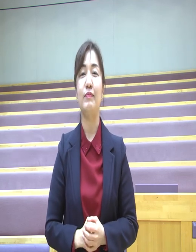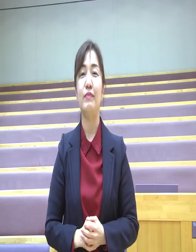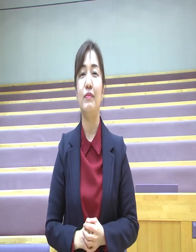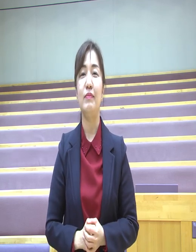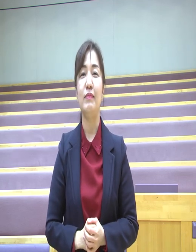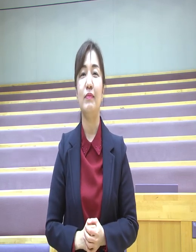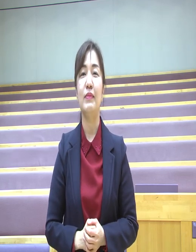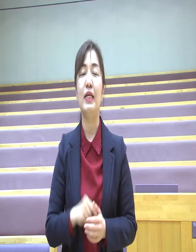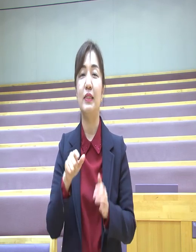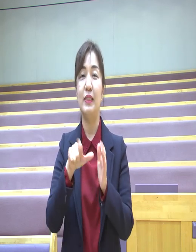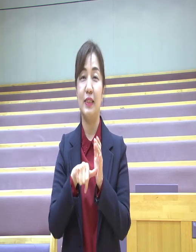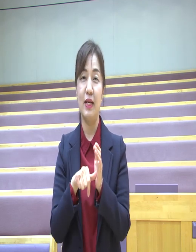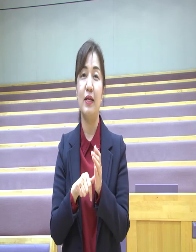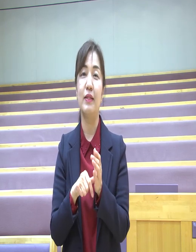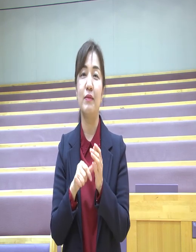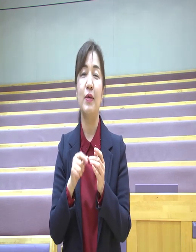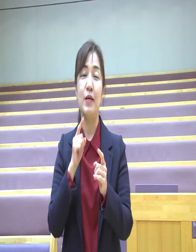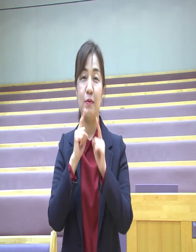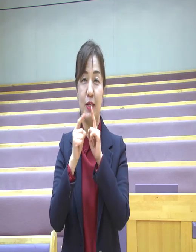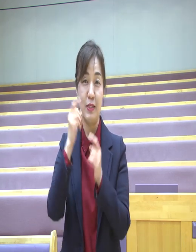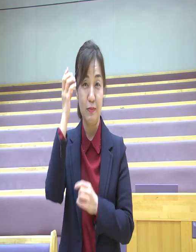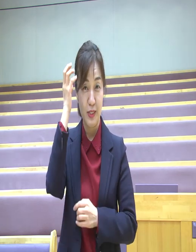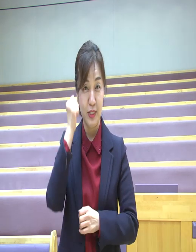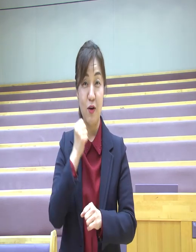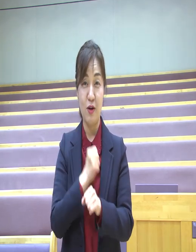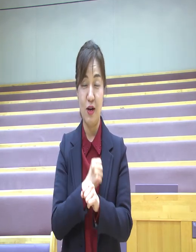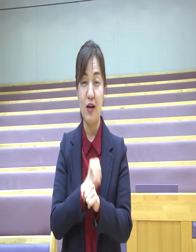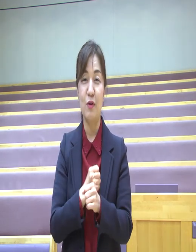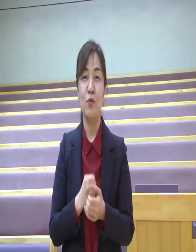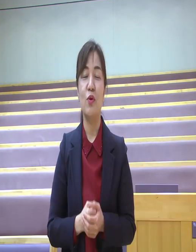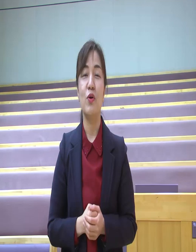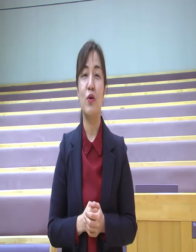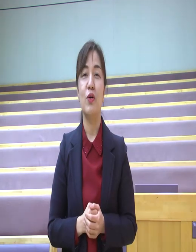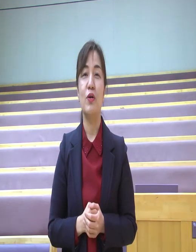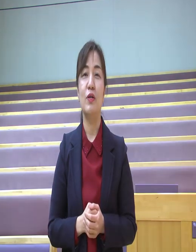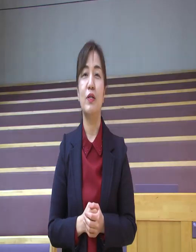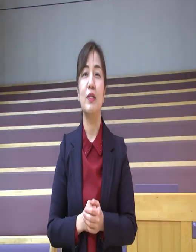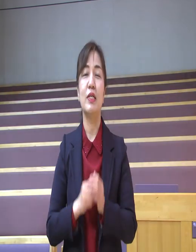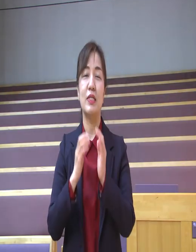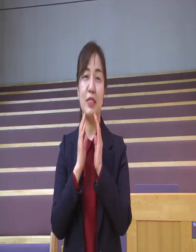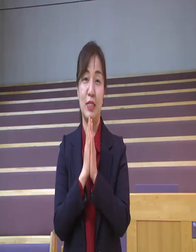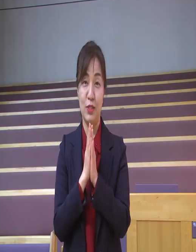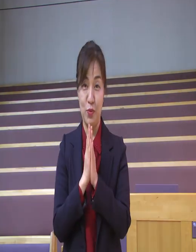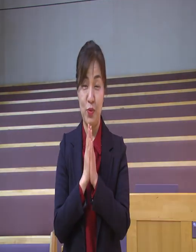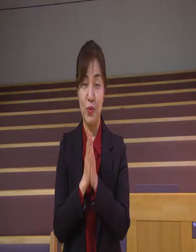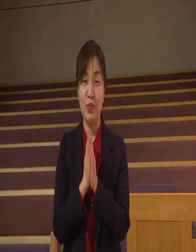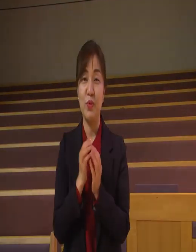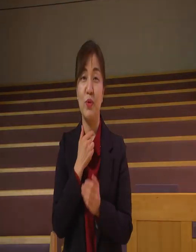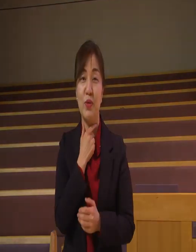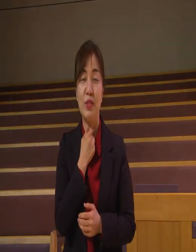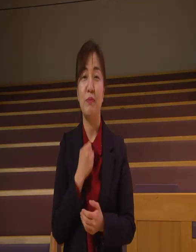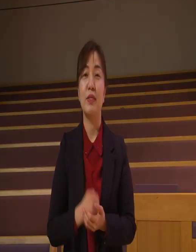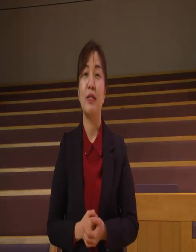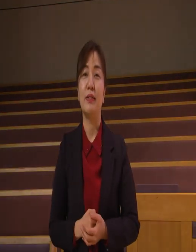축원합니다. 이 시간 우리 함께 말씀을 기억하면서 우리 함께 기도의 자리로 나아갔으면